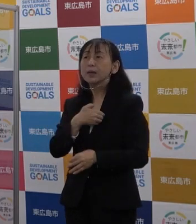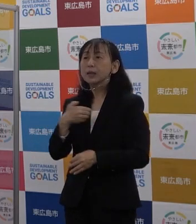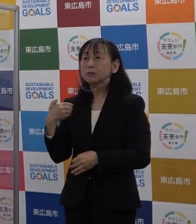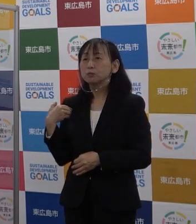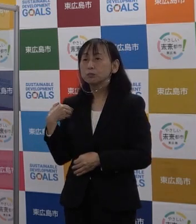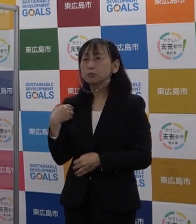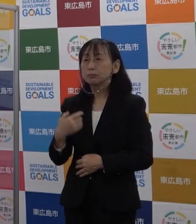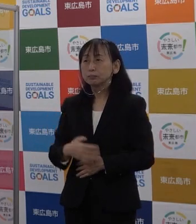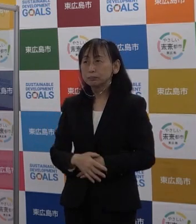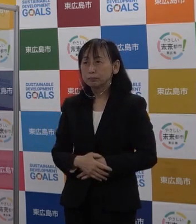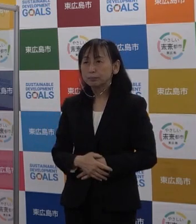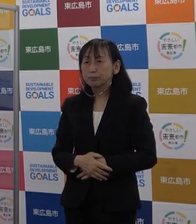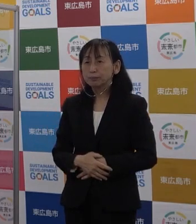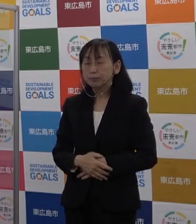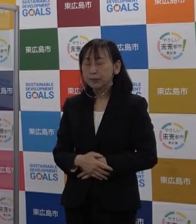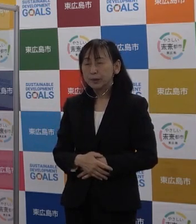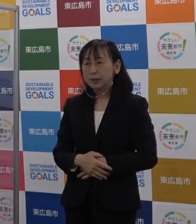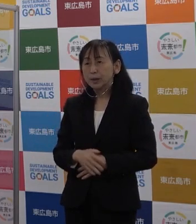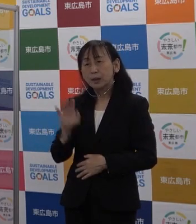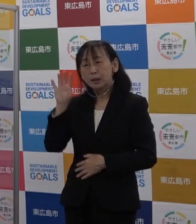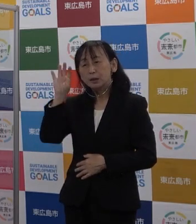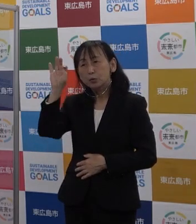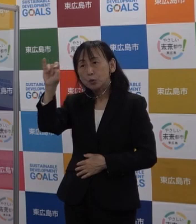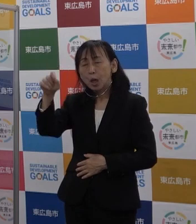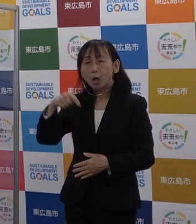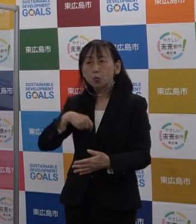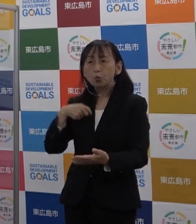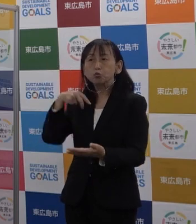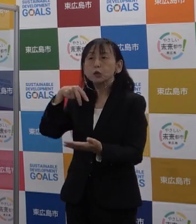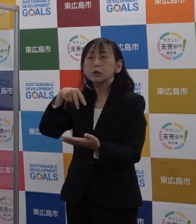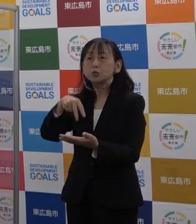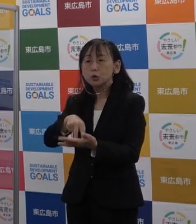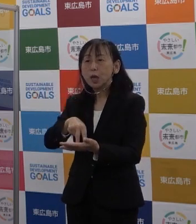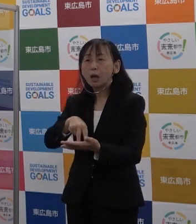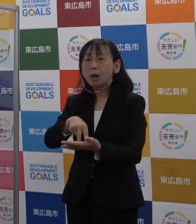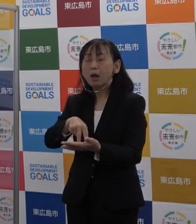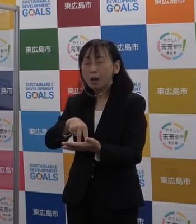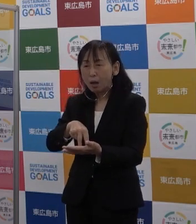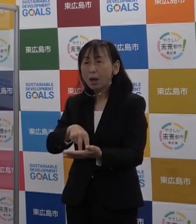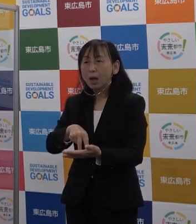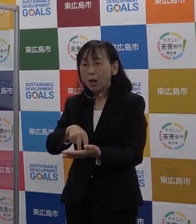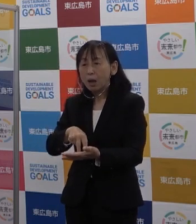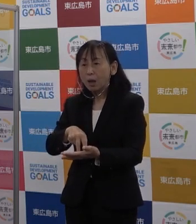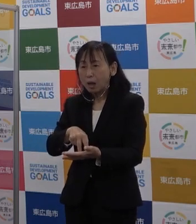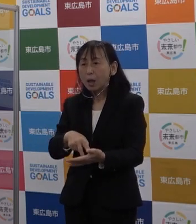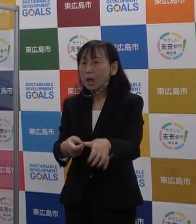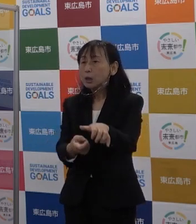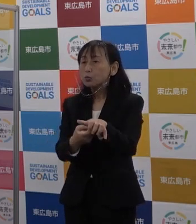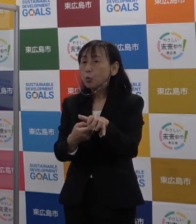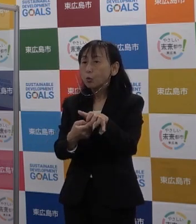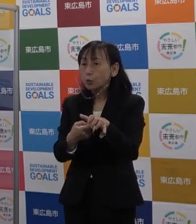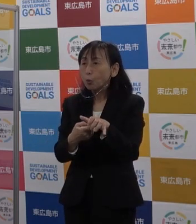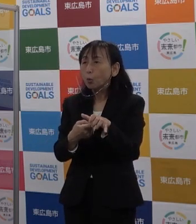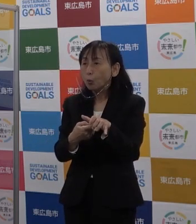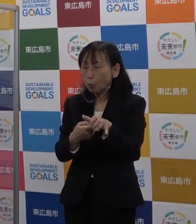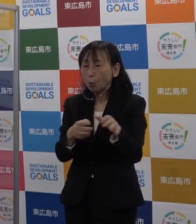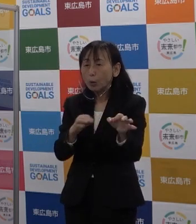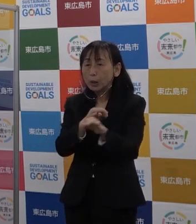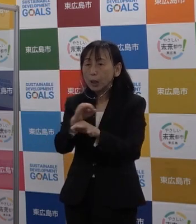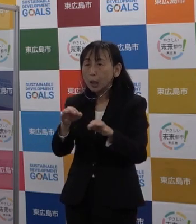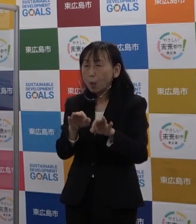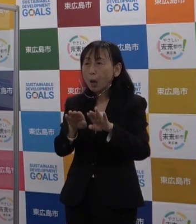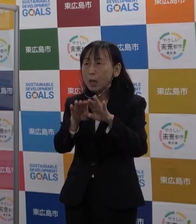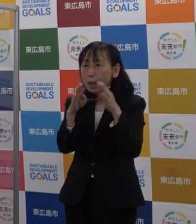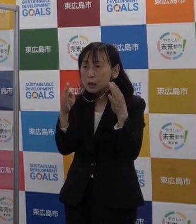ますけども、独立して、新規就農などに向かうことも可能であり、最終的